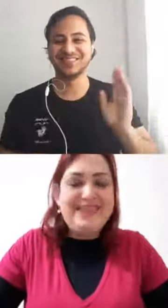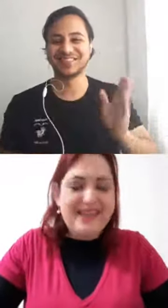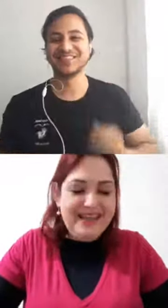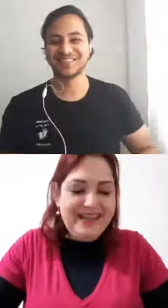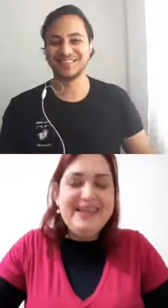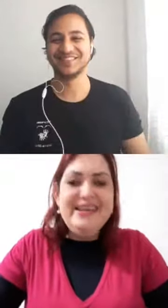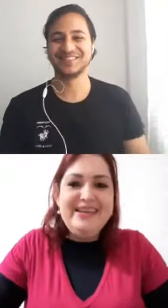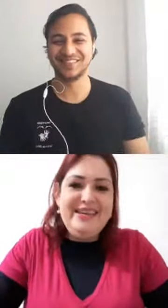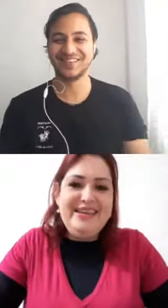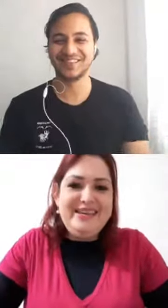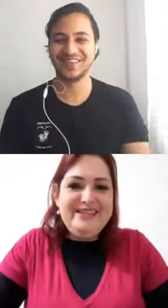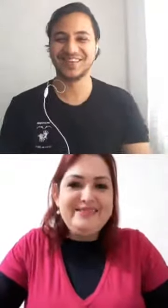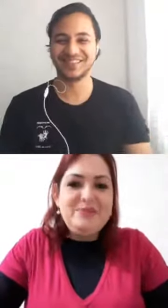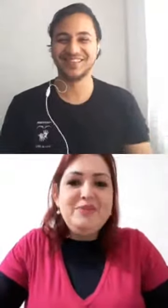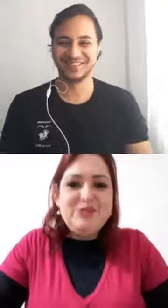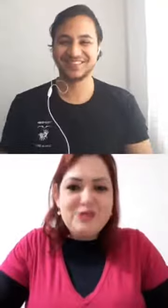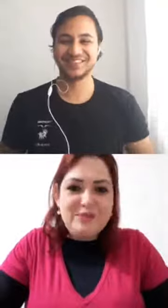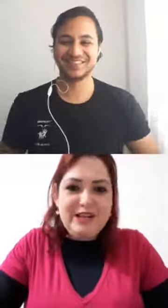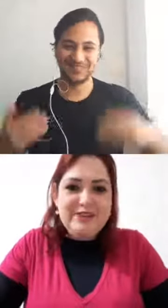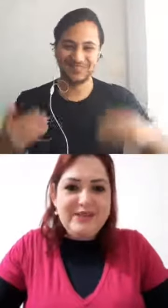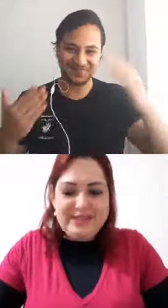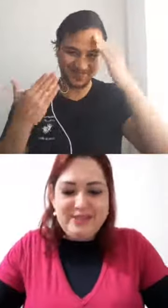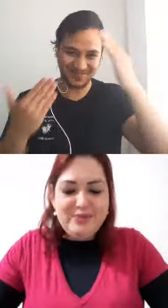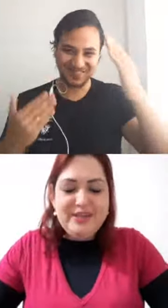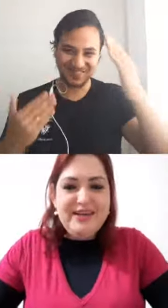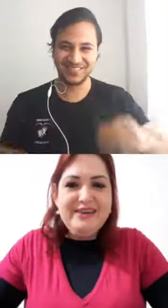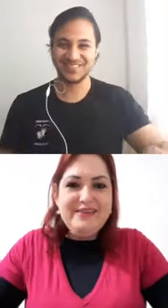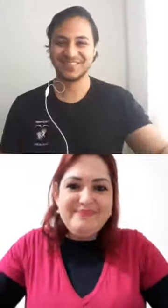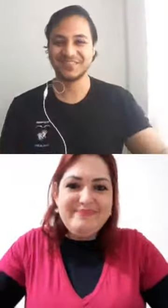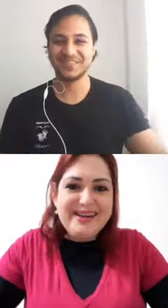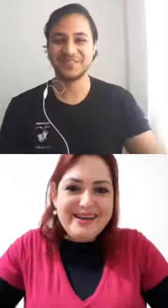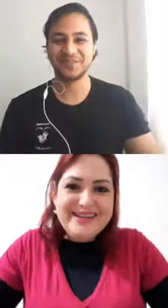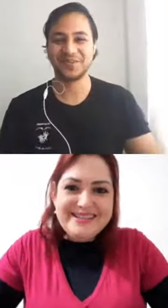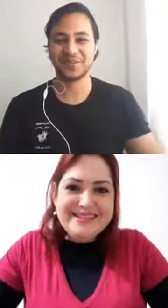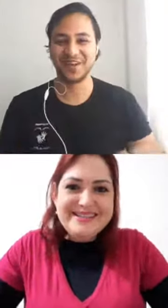alunos dele. Isso Então, aí, eu Jana. sempre indico para eles fazerem, porque.